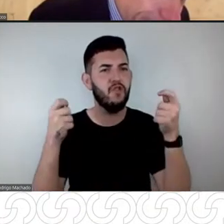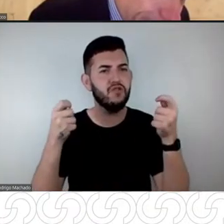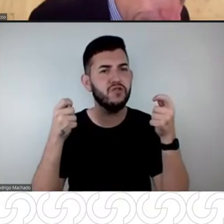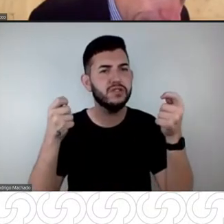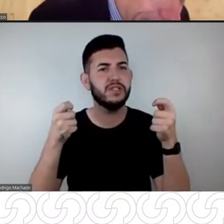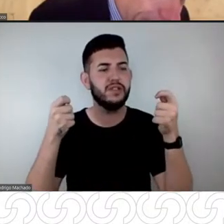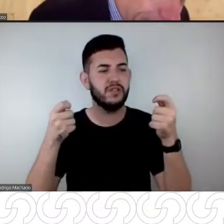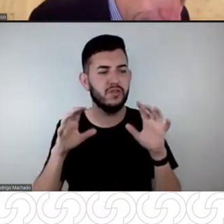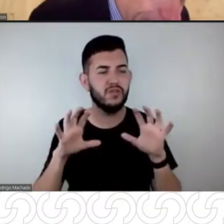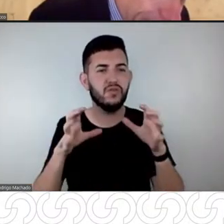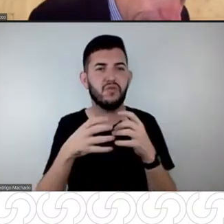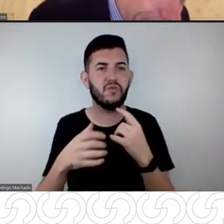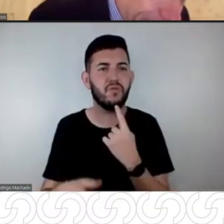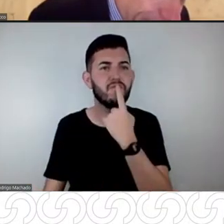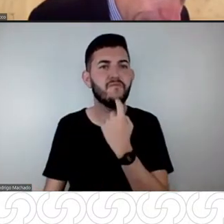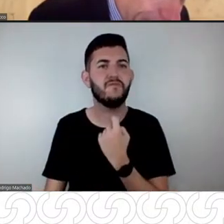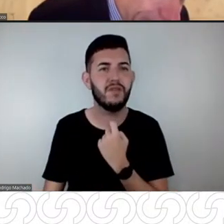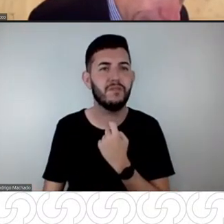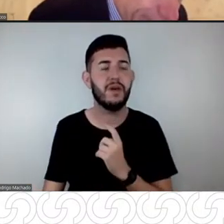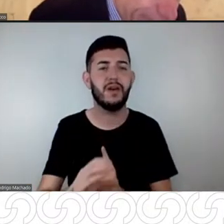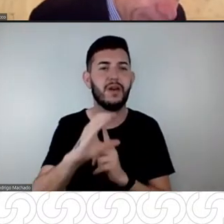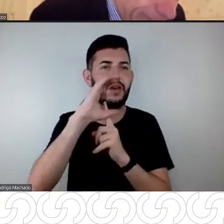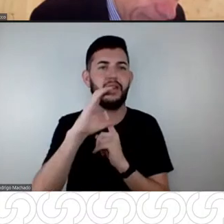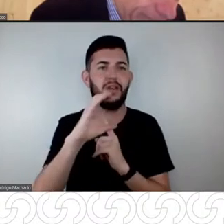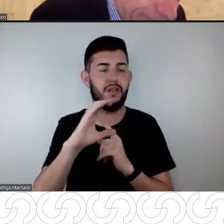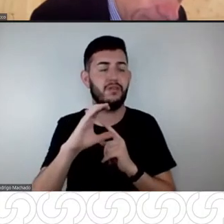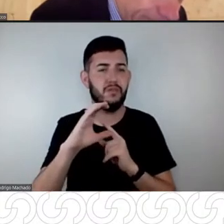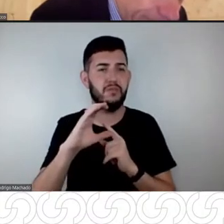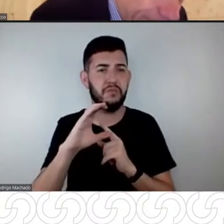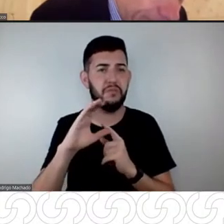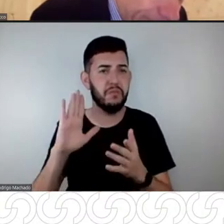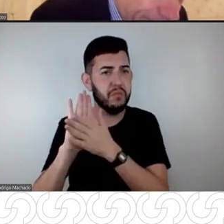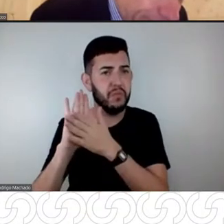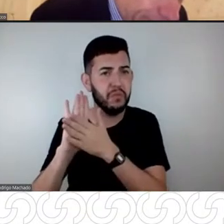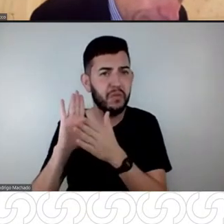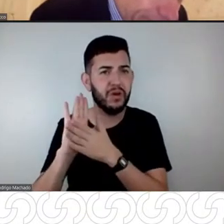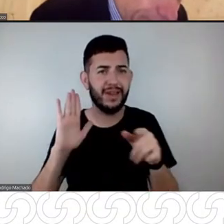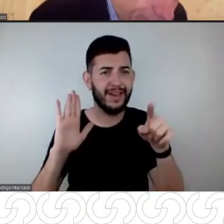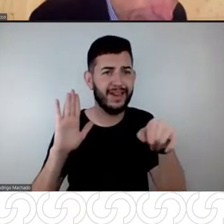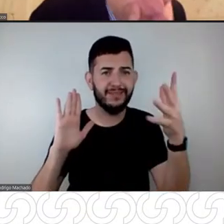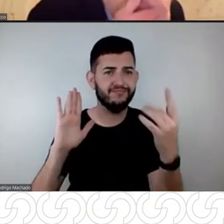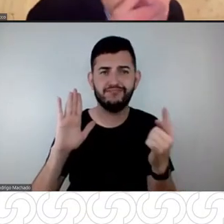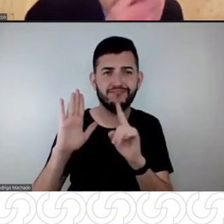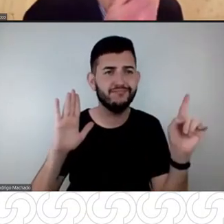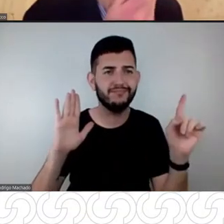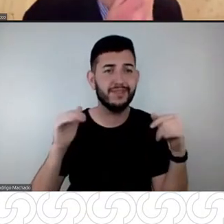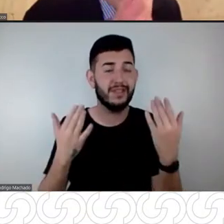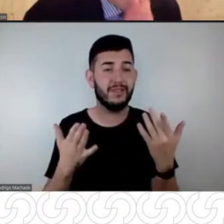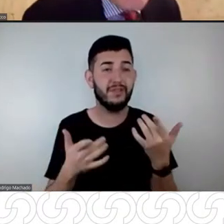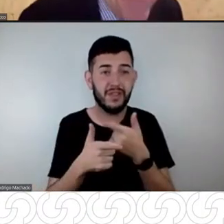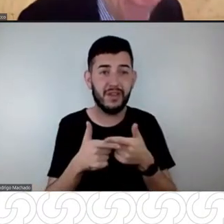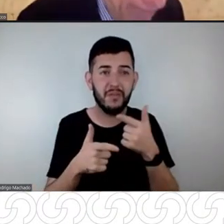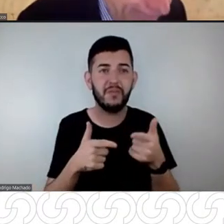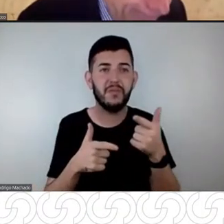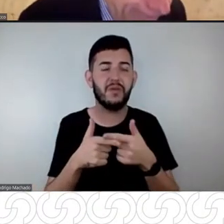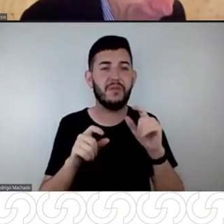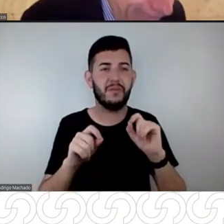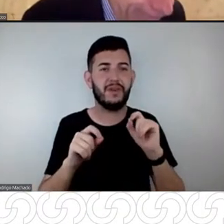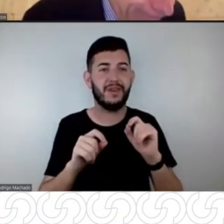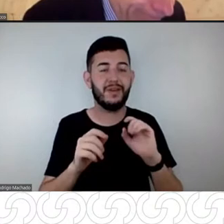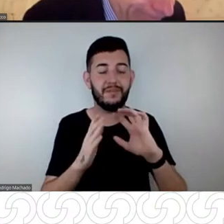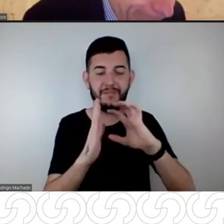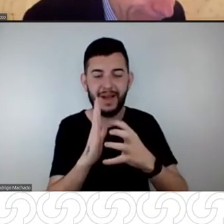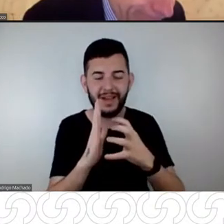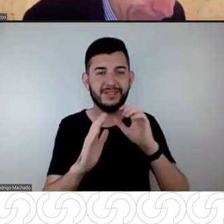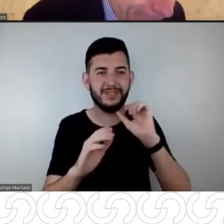Então, a dissolução do Partidão traz um grande problema para a esquerda, que é o seu encontro com a